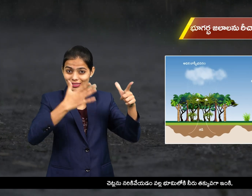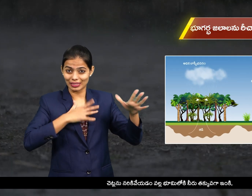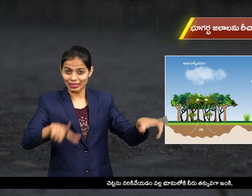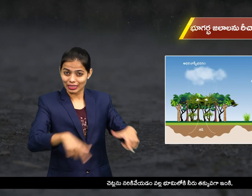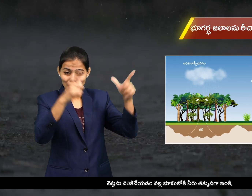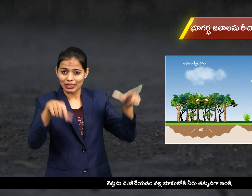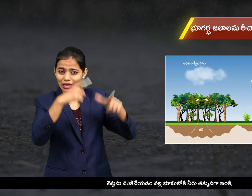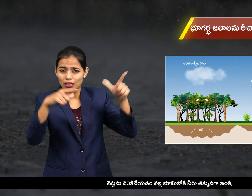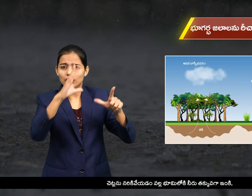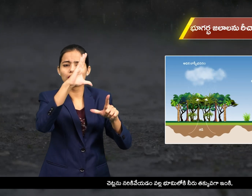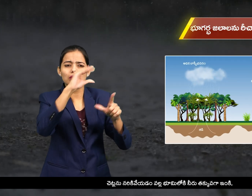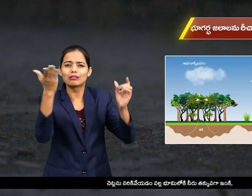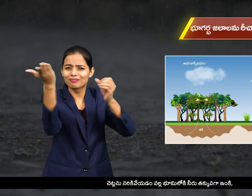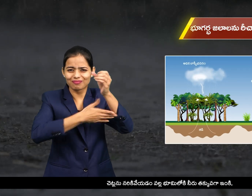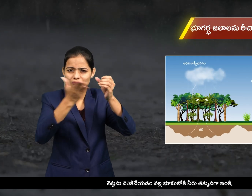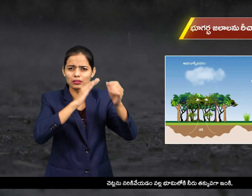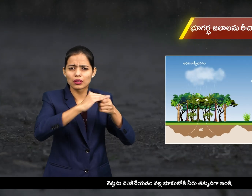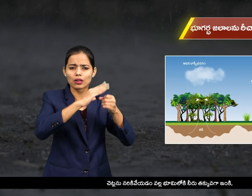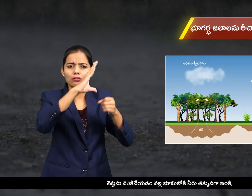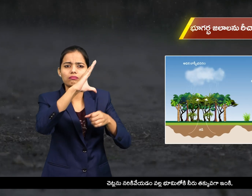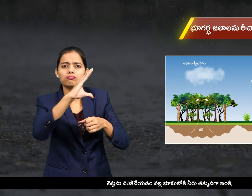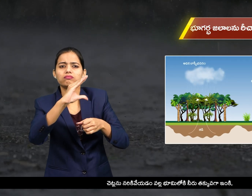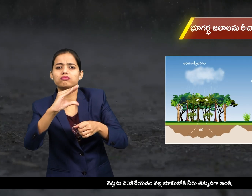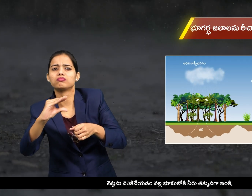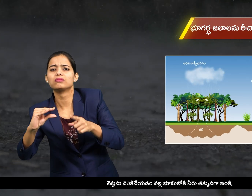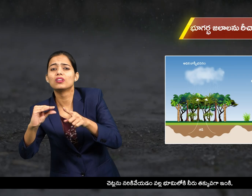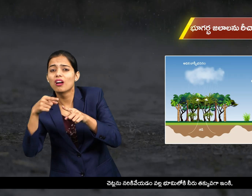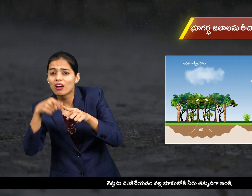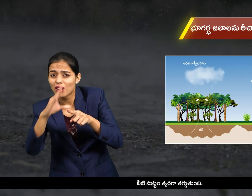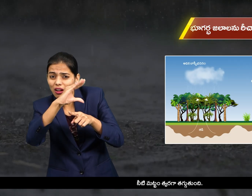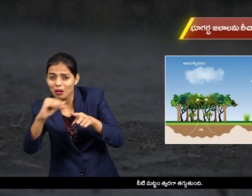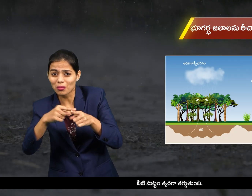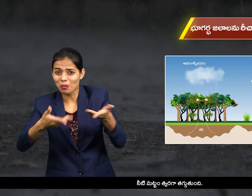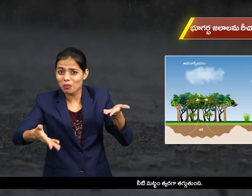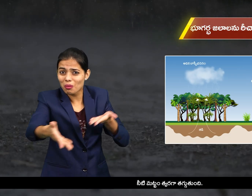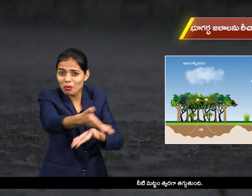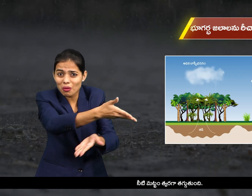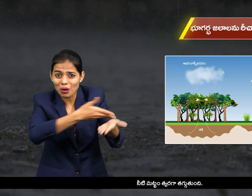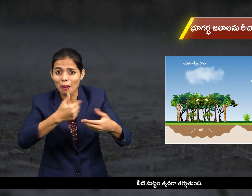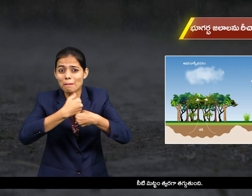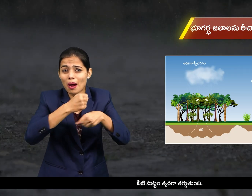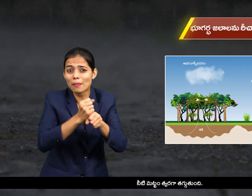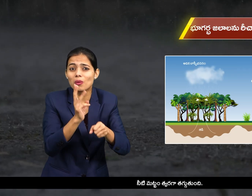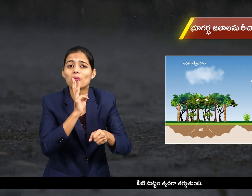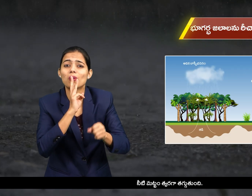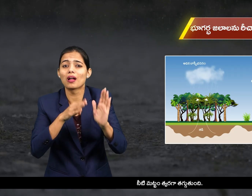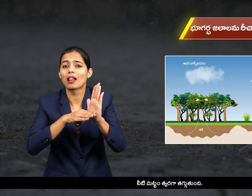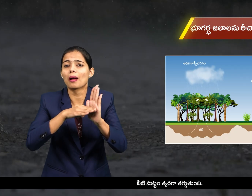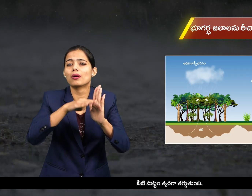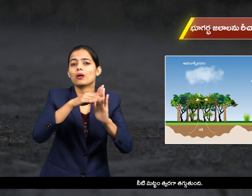చెట్లను నరికివేయడం వల్ల భూమిలోకి నీరు తక్కువగా ఇంకి నీటి మట్టం త్వరగా తగ్గుతుంది.